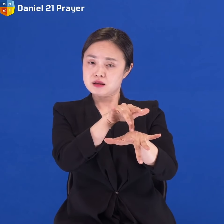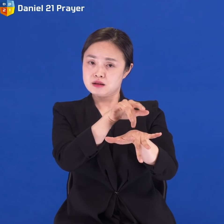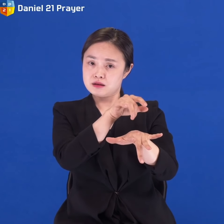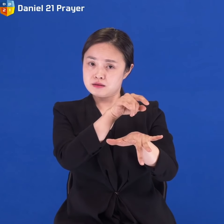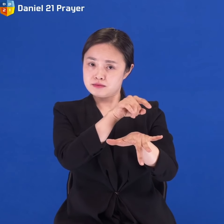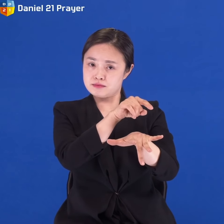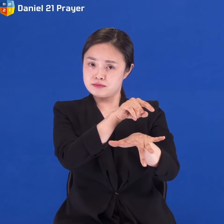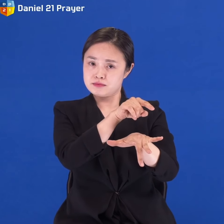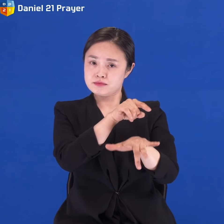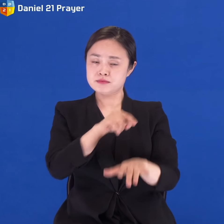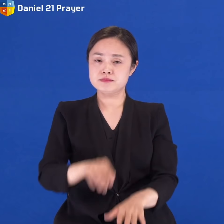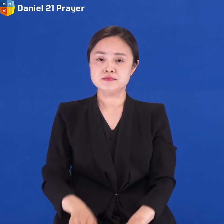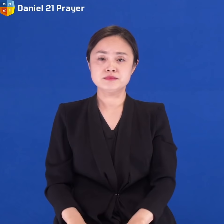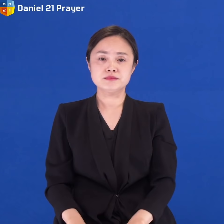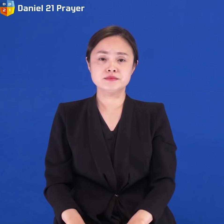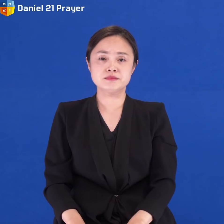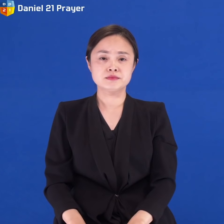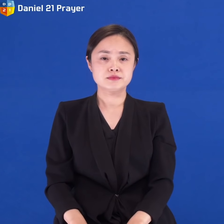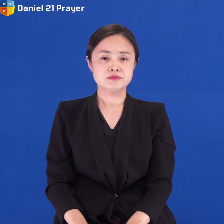졸지도